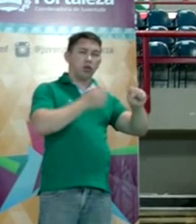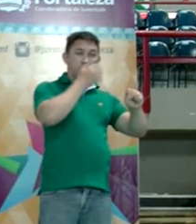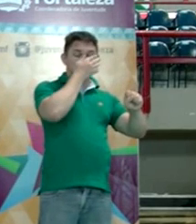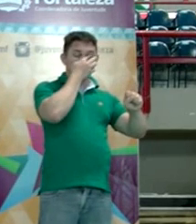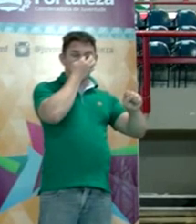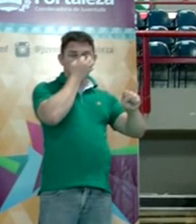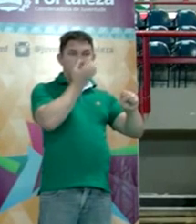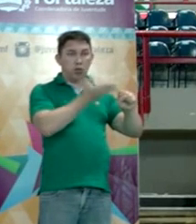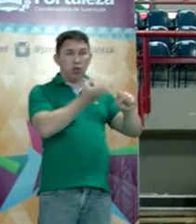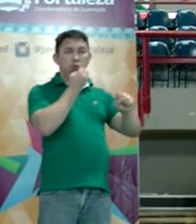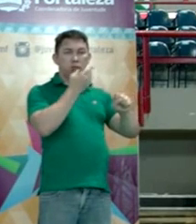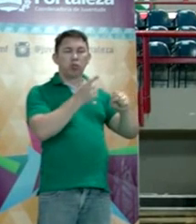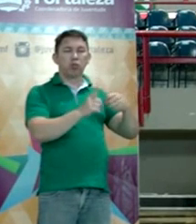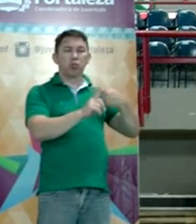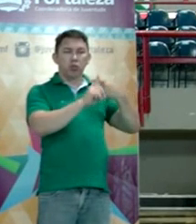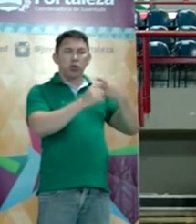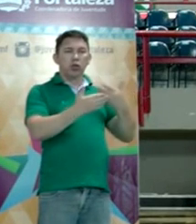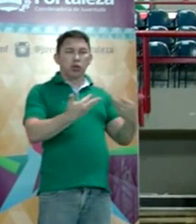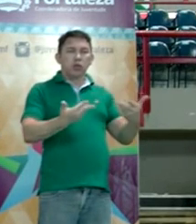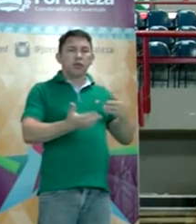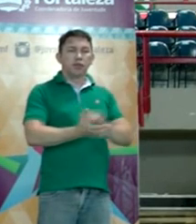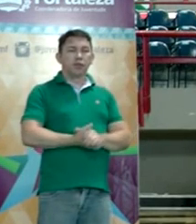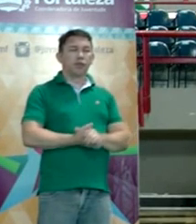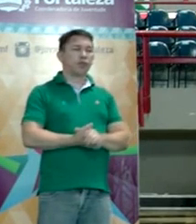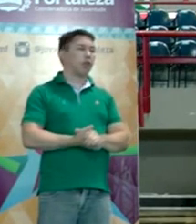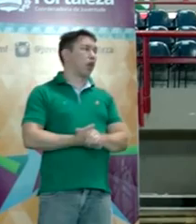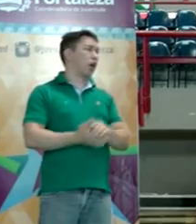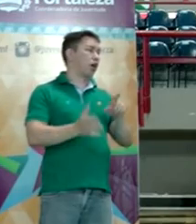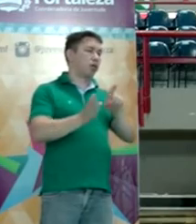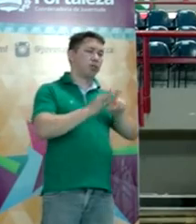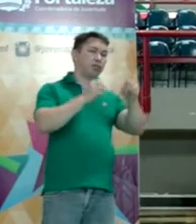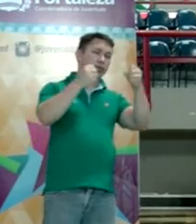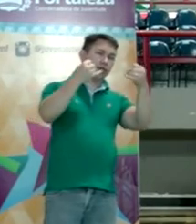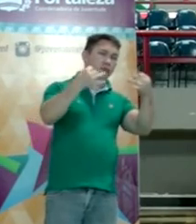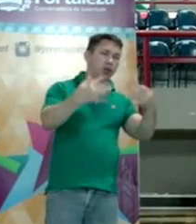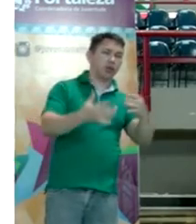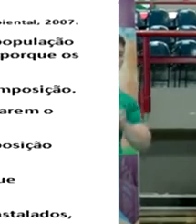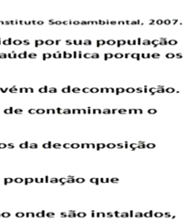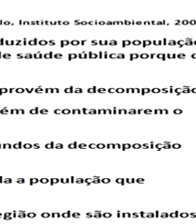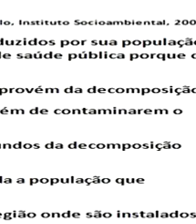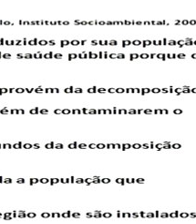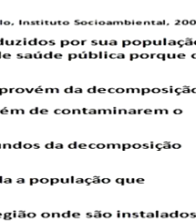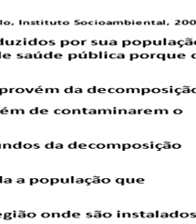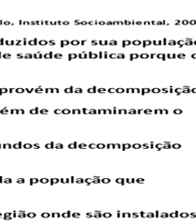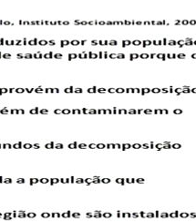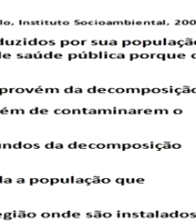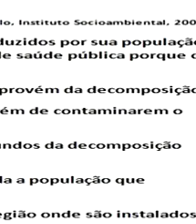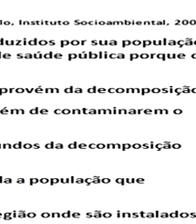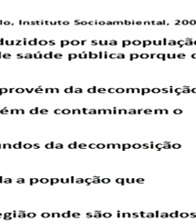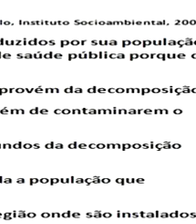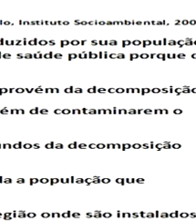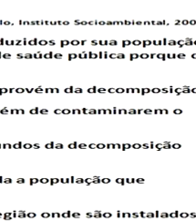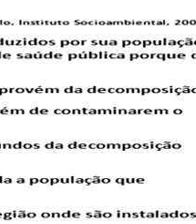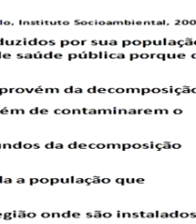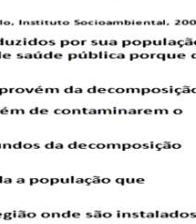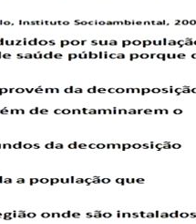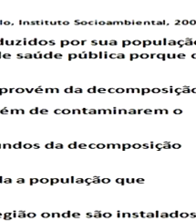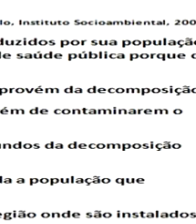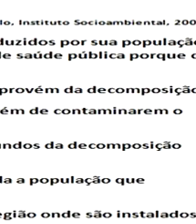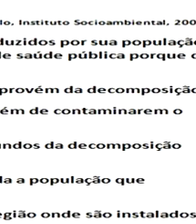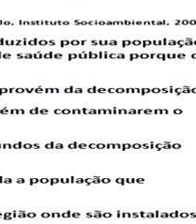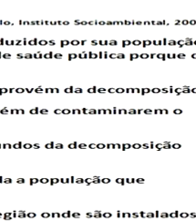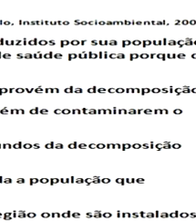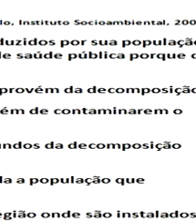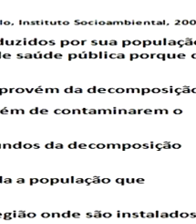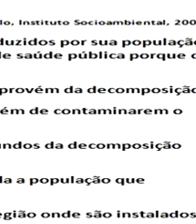é uma coisa que funciona mesmo, tá? Mas vamos ver o que a questão diz sobre isso. Considere um município que